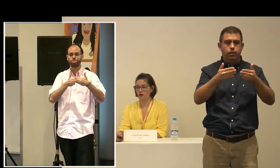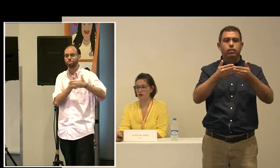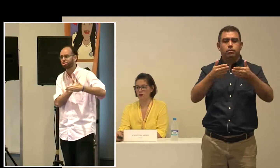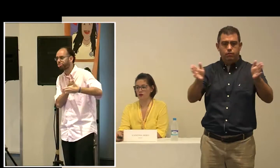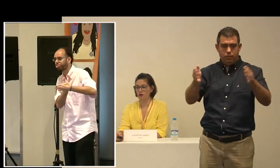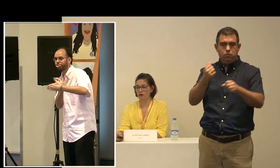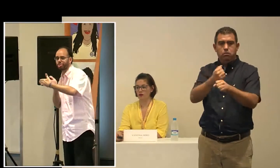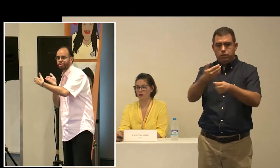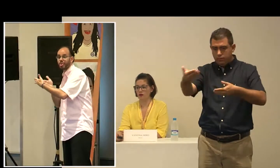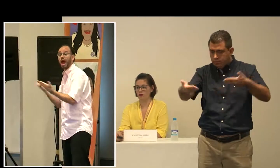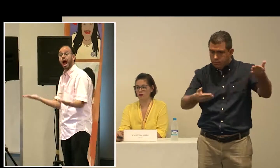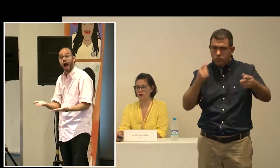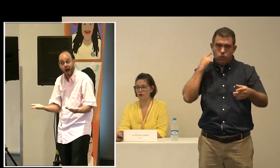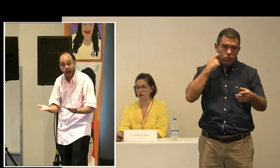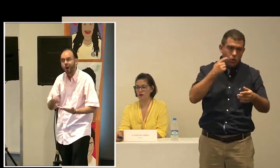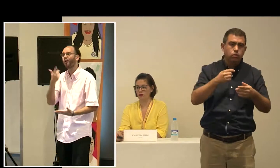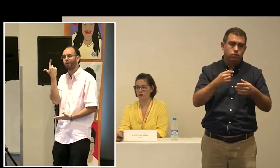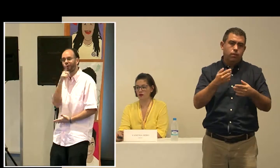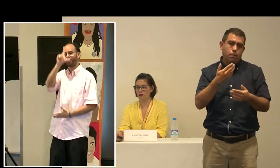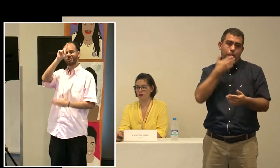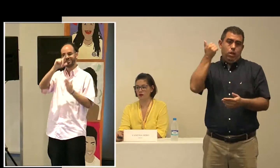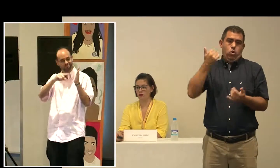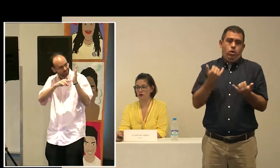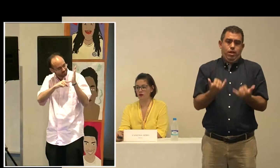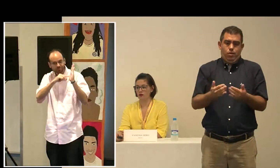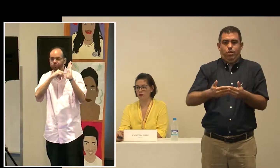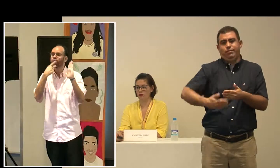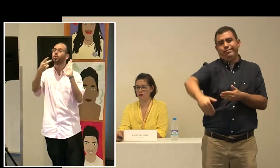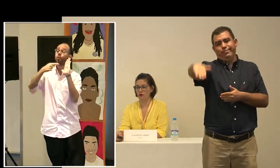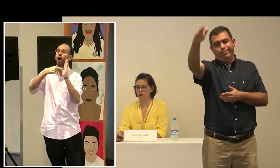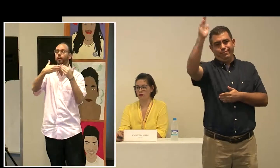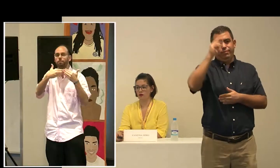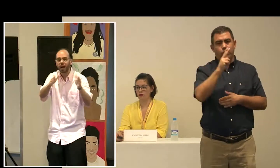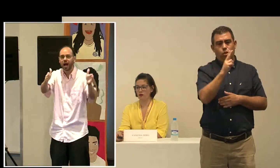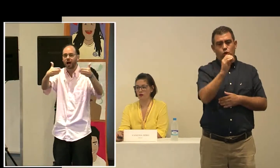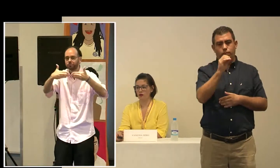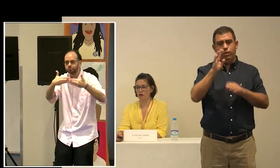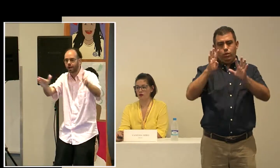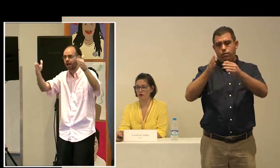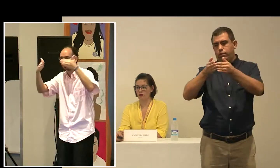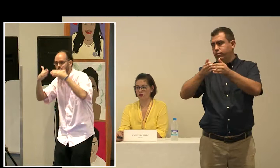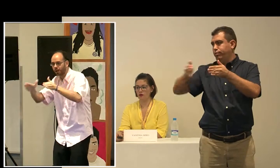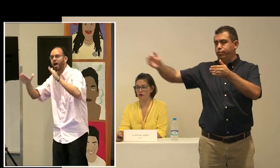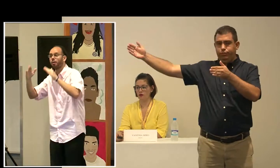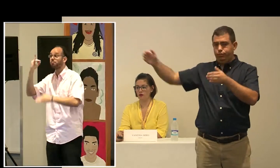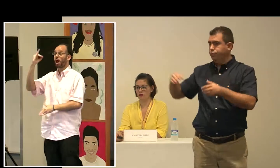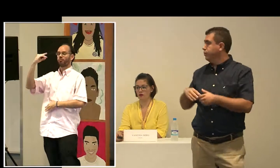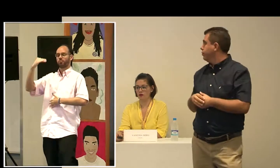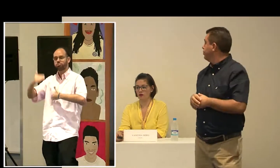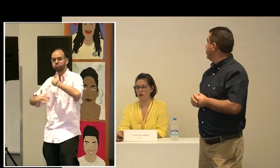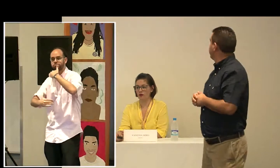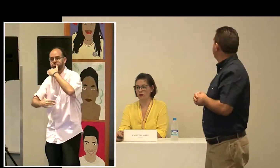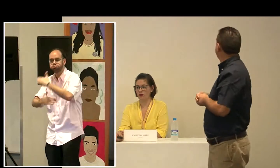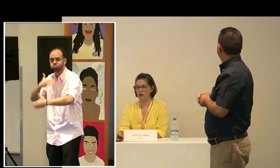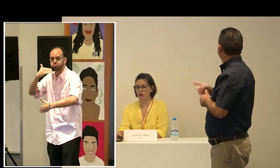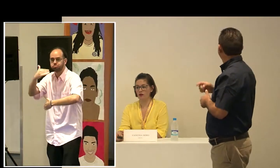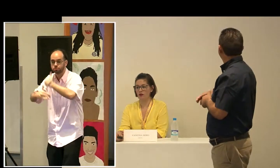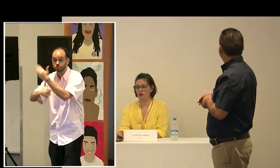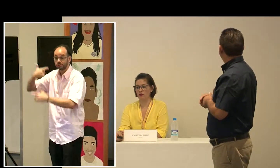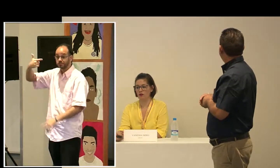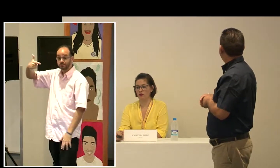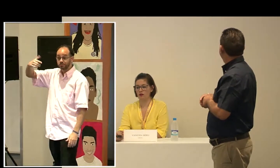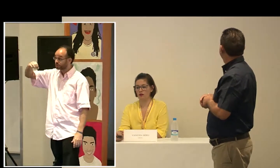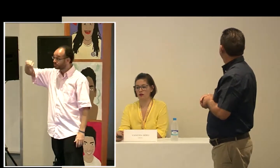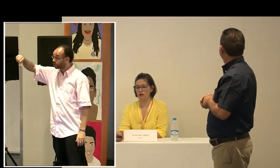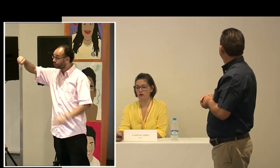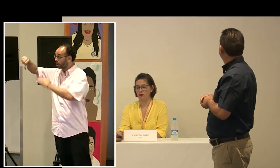Antes disso nós tínhamos muitas portas fechadas, muita dificuldade de conseguir algumas coisas. Agora, com essa regulamentação, muitas portas se abriram